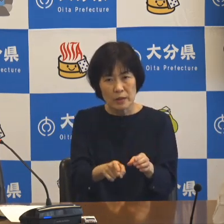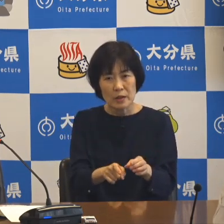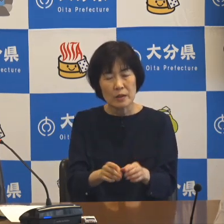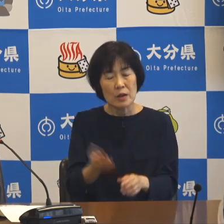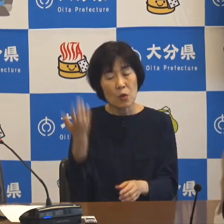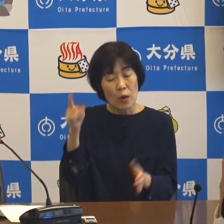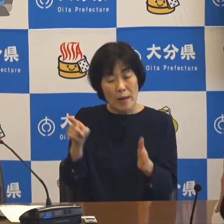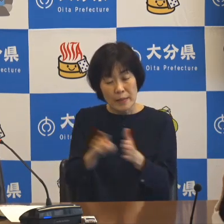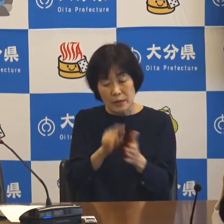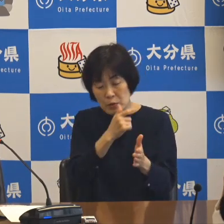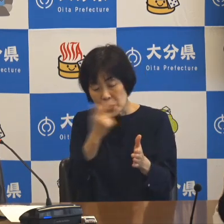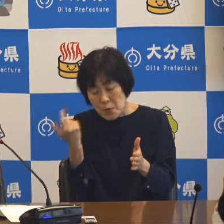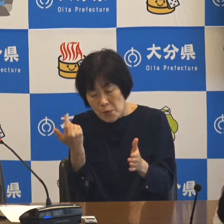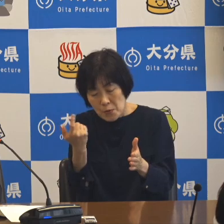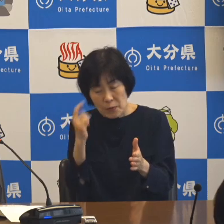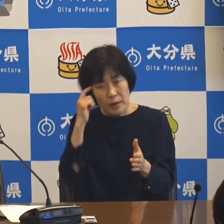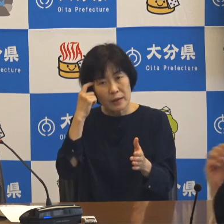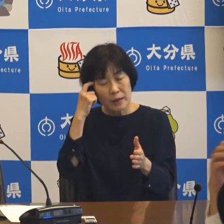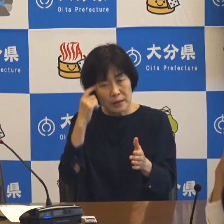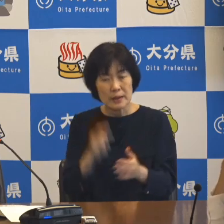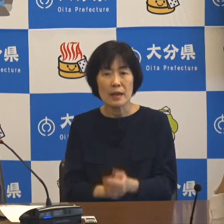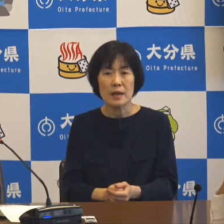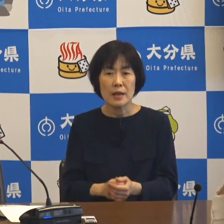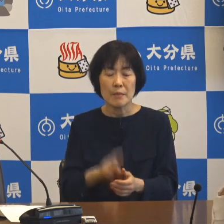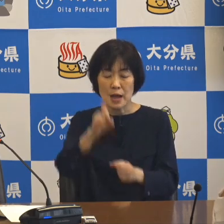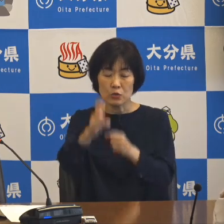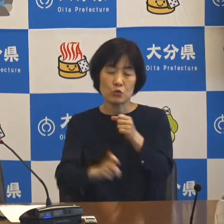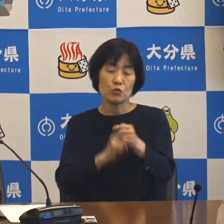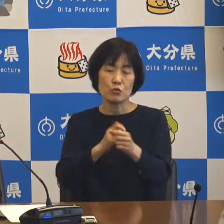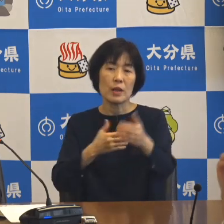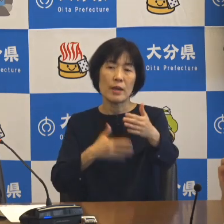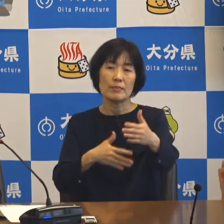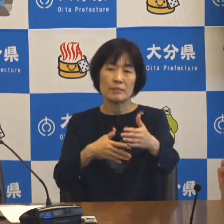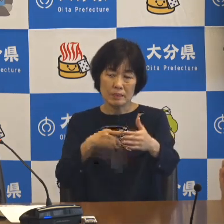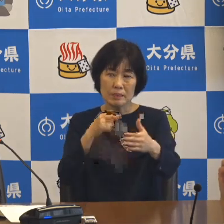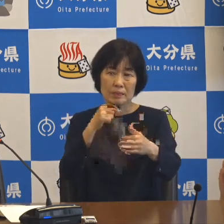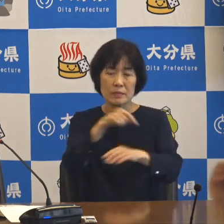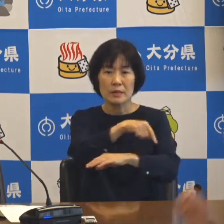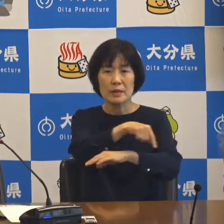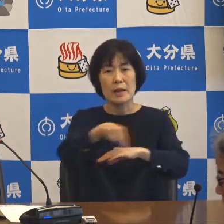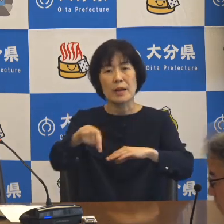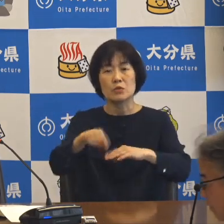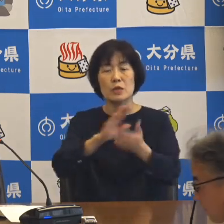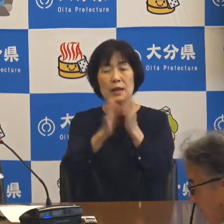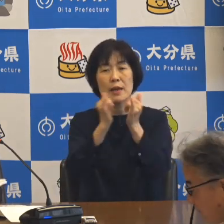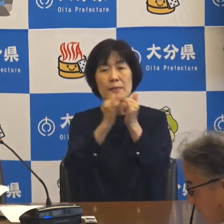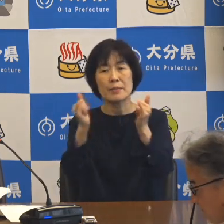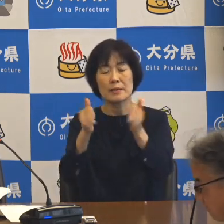展させていくということで、10年計画でありますけれども、県民会議を昨年の